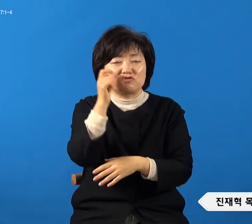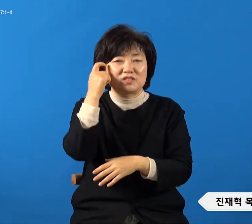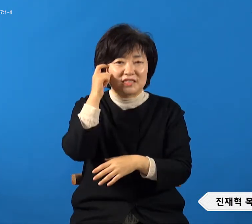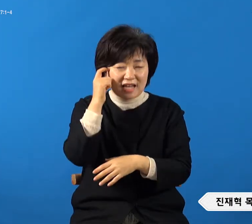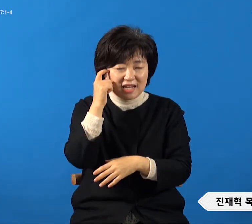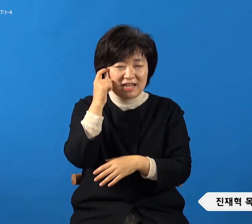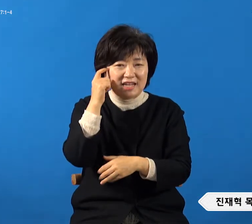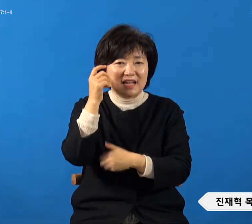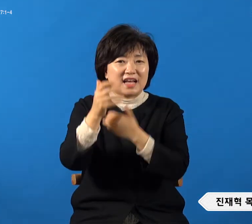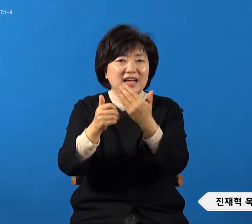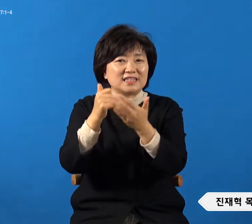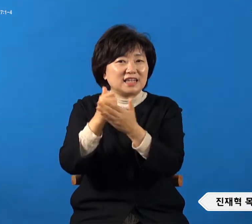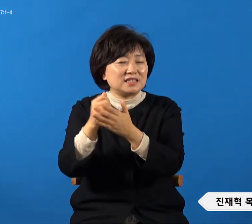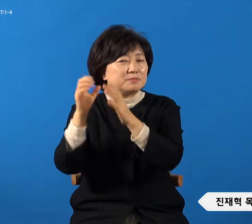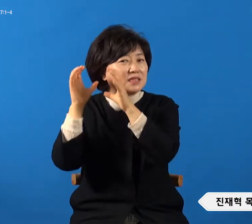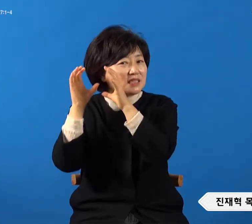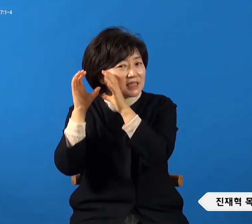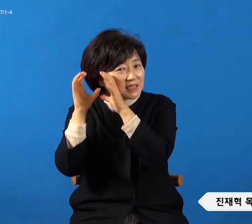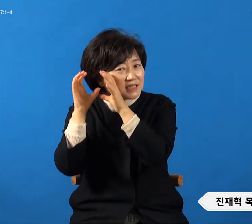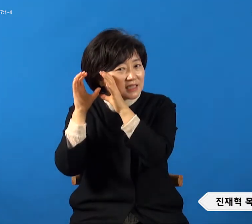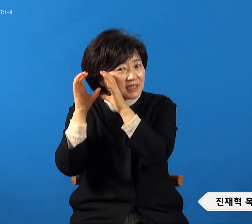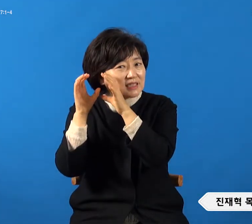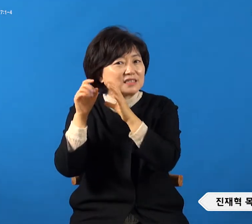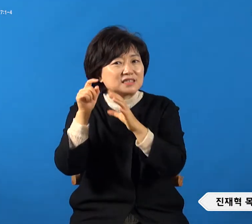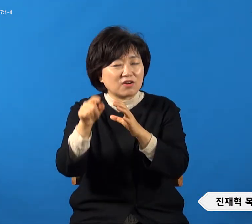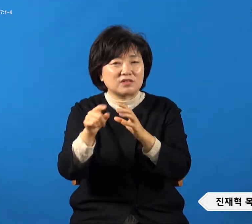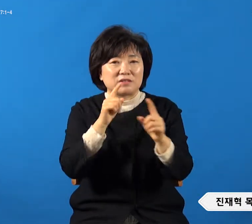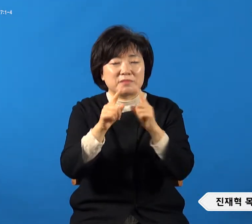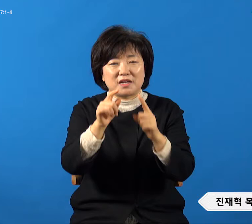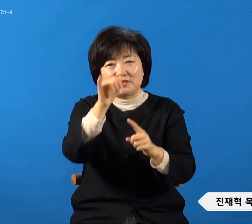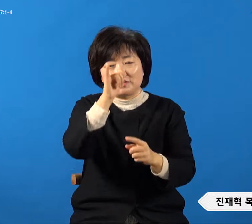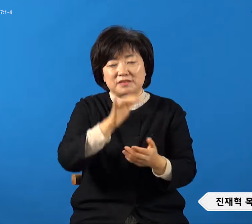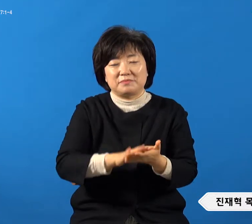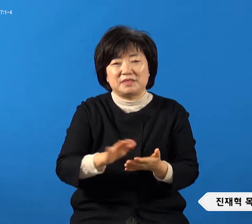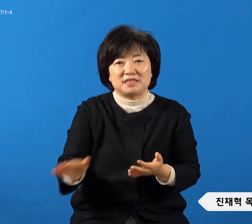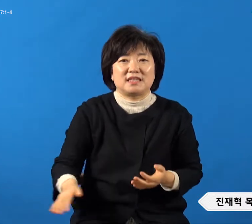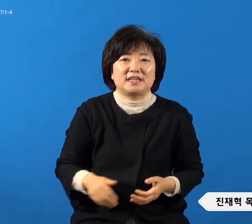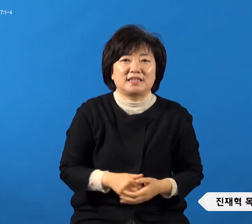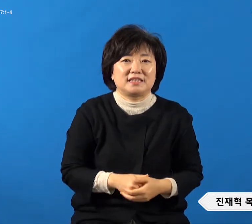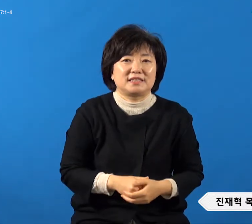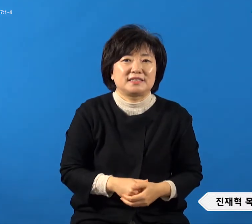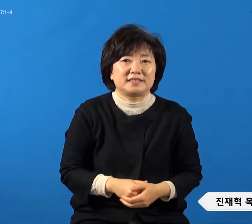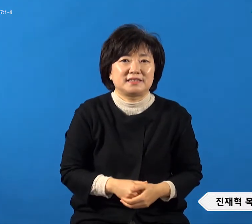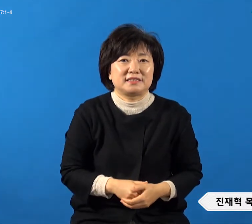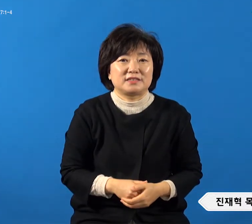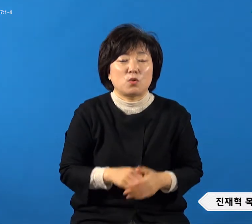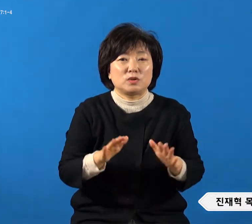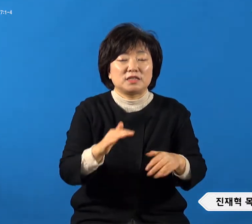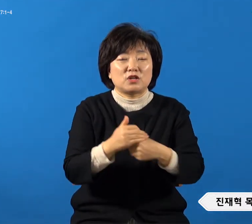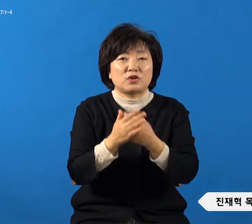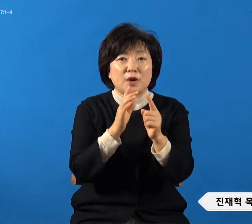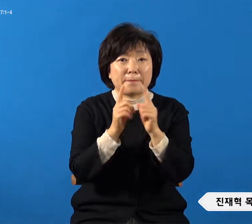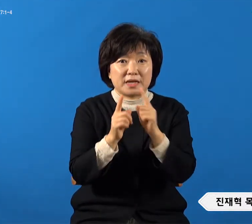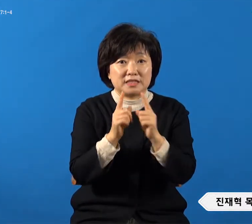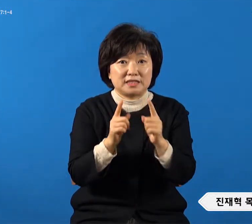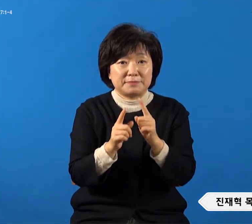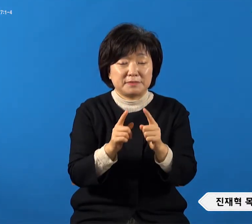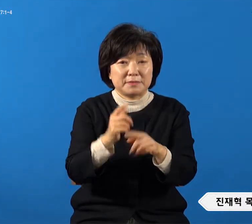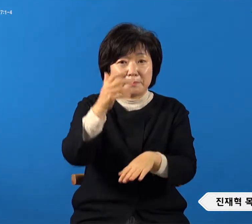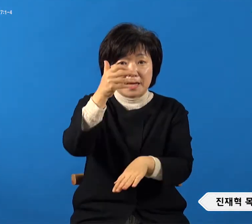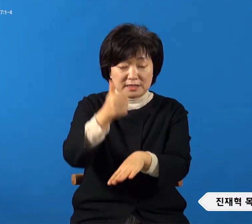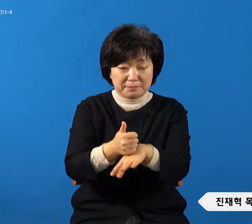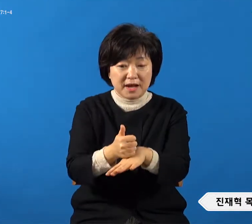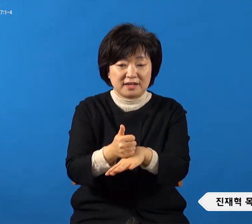묵상, 하나님을 듣는 것을 말씀하고 있습니다. 그래서 오늘 성경은